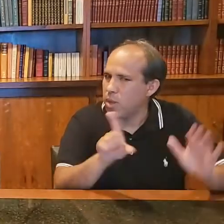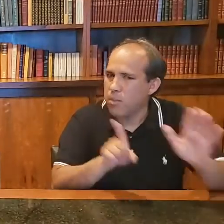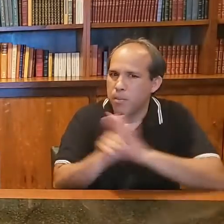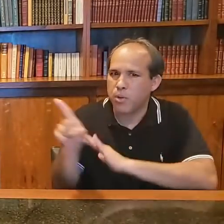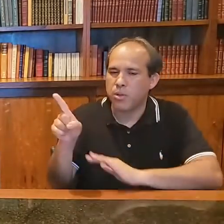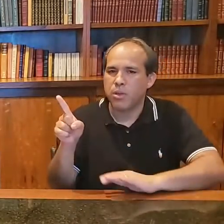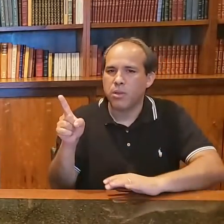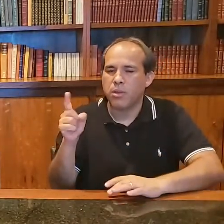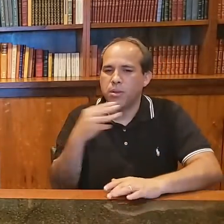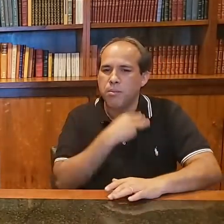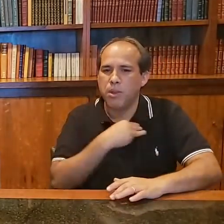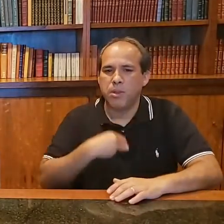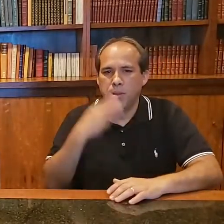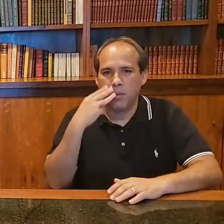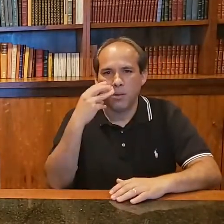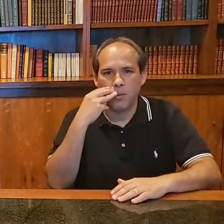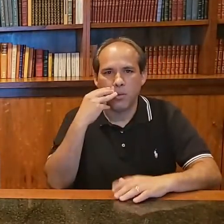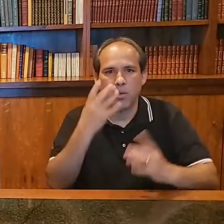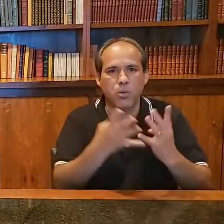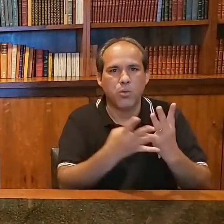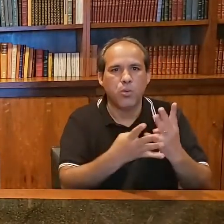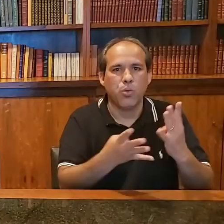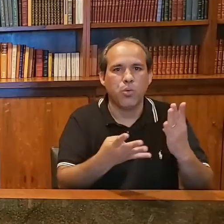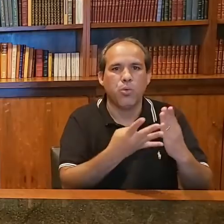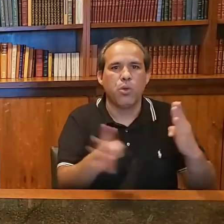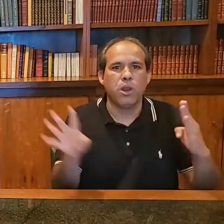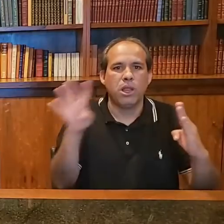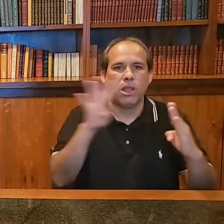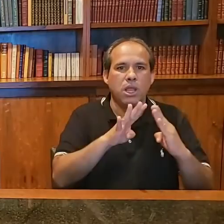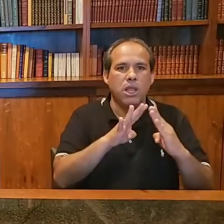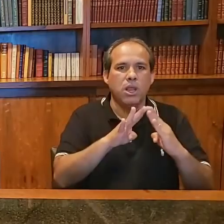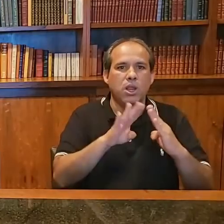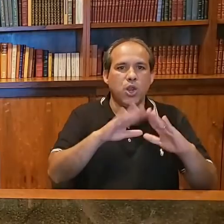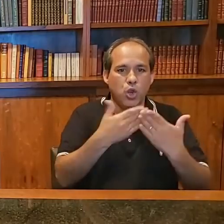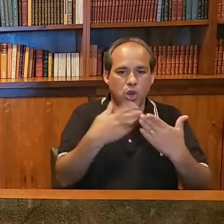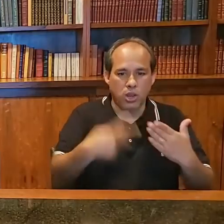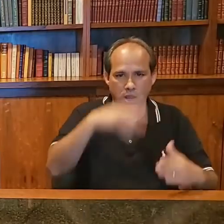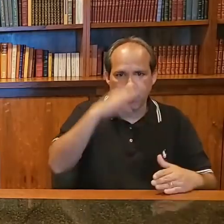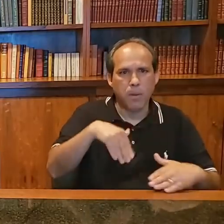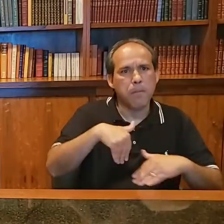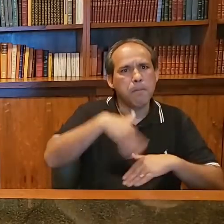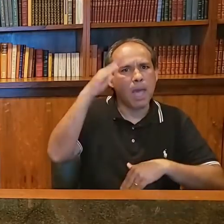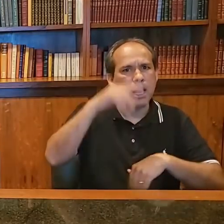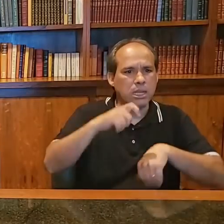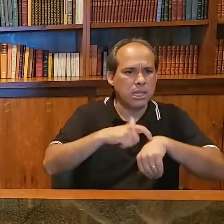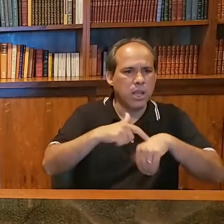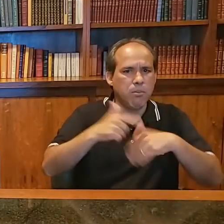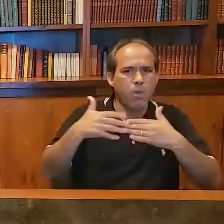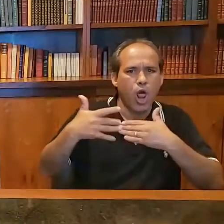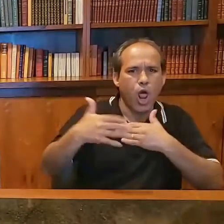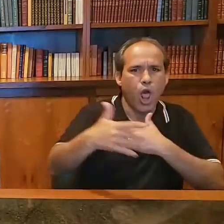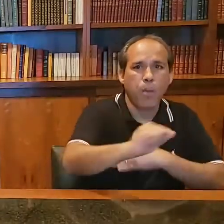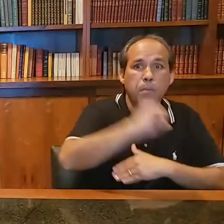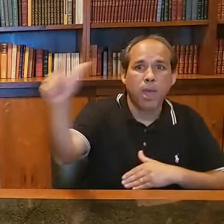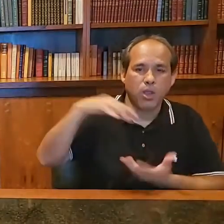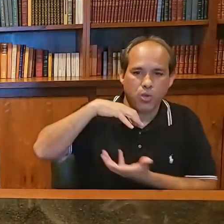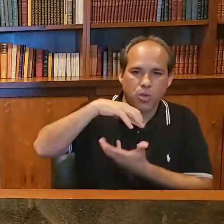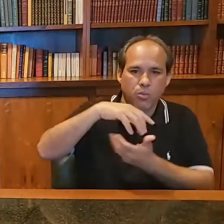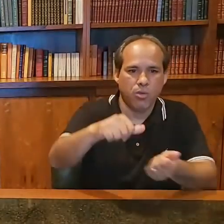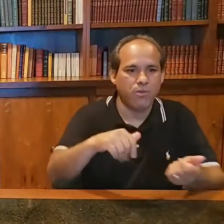a quarentena escolar brasileira, que foi a mais extensa do mundo, abriu um buraco enorme, né,